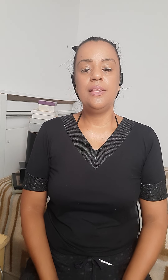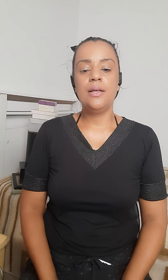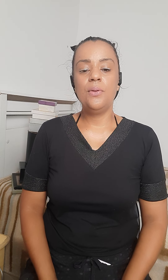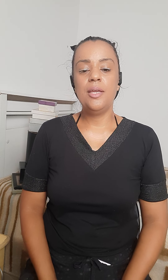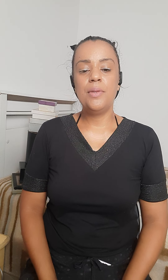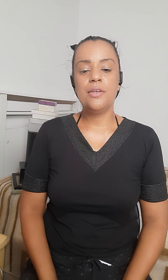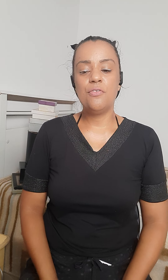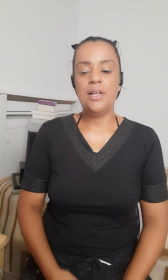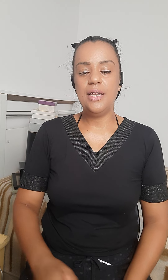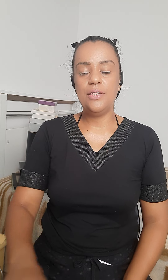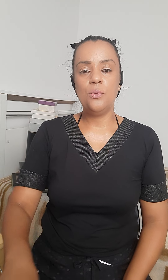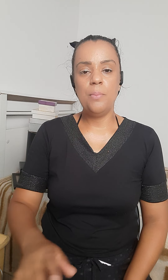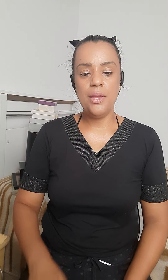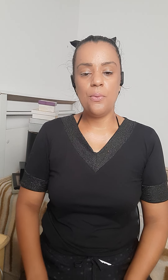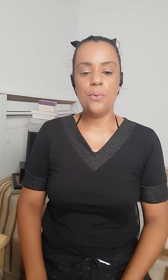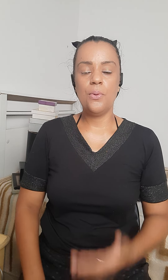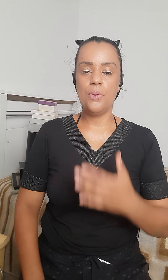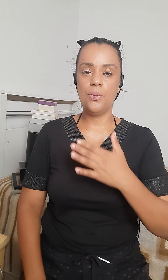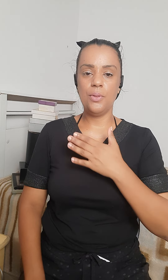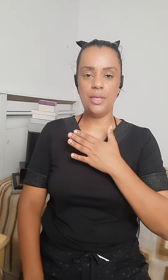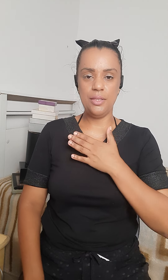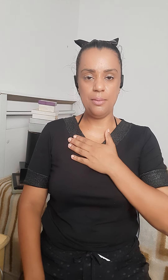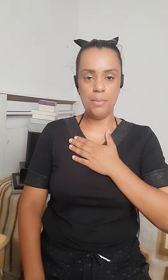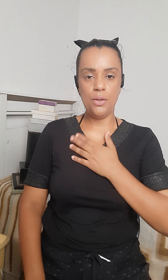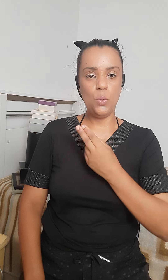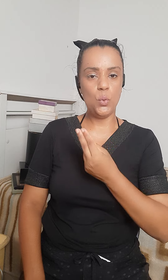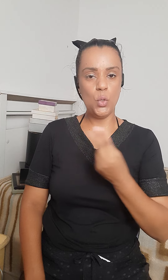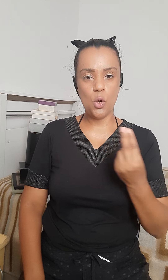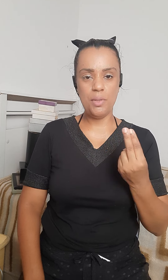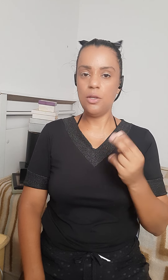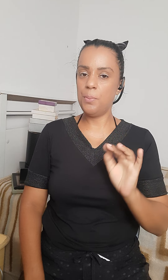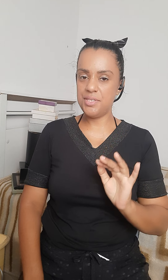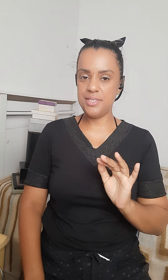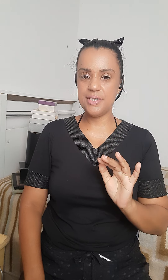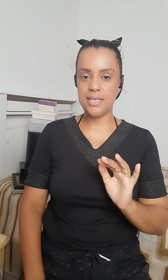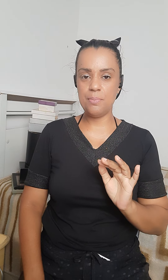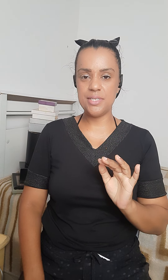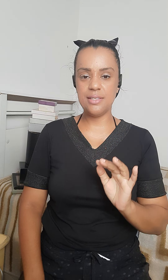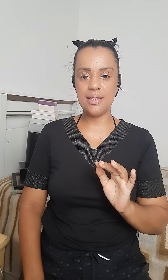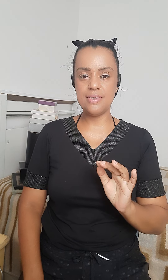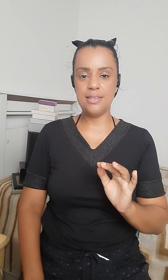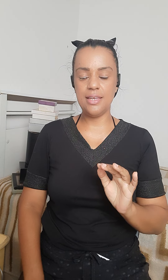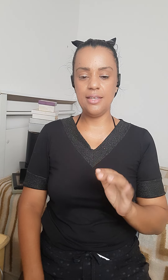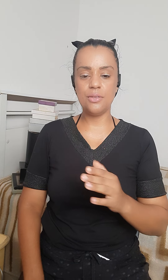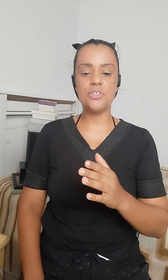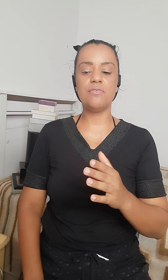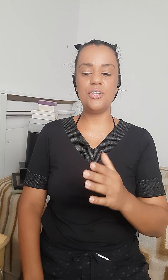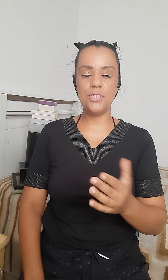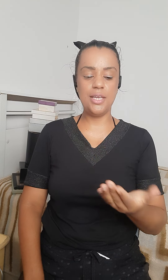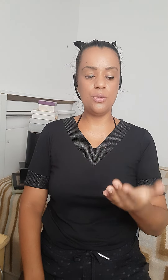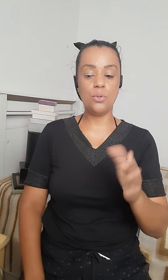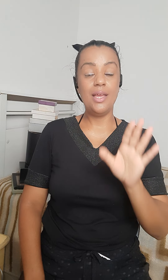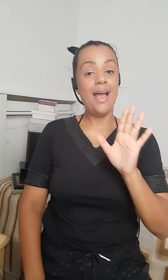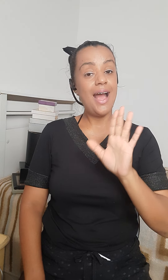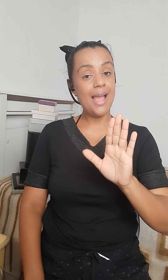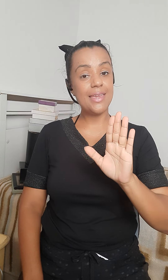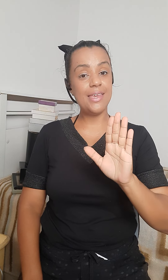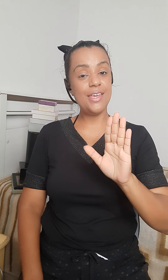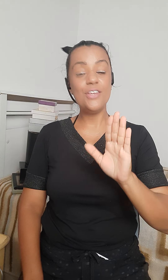Então, lembra que eu falei do meu nome? Não precisa representar assim, né? Então, já vai direto. Aqui já